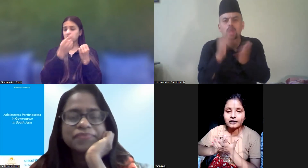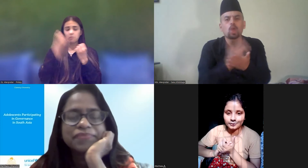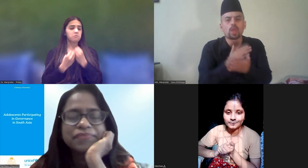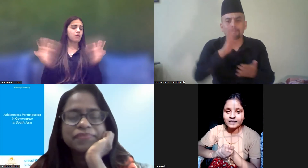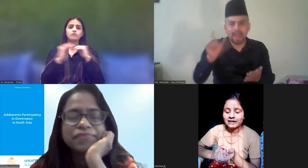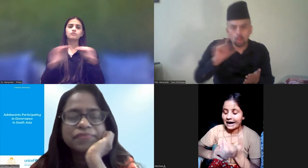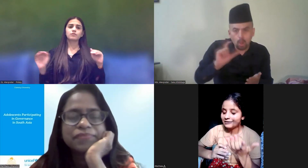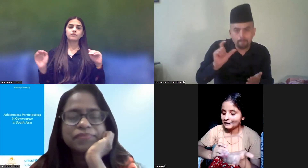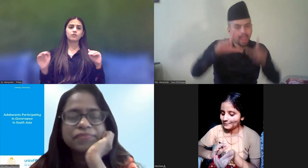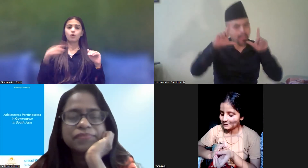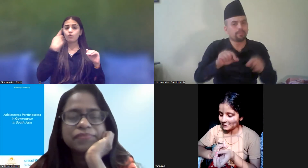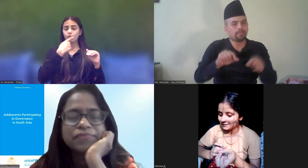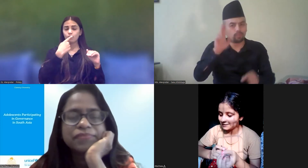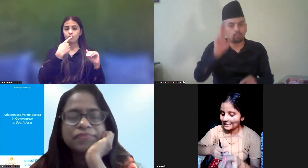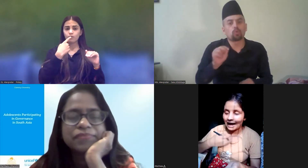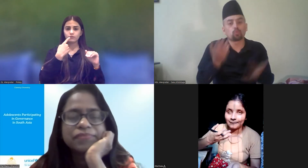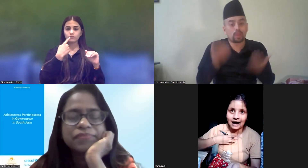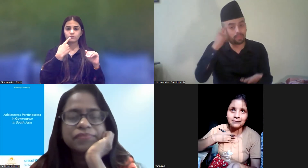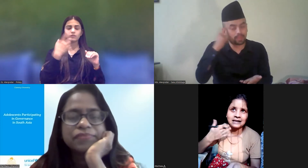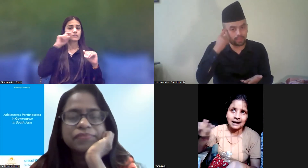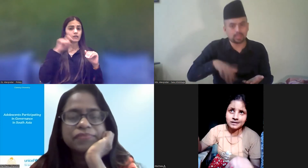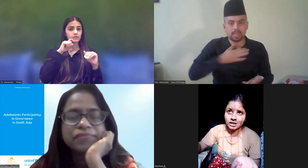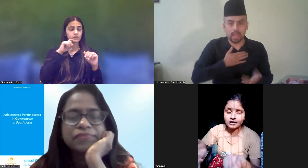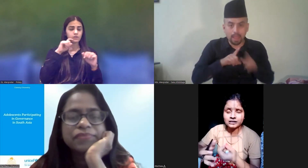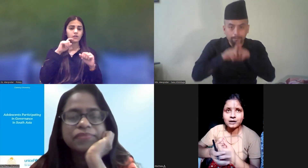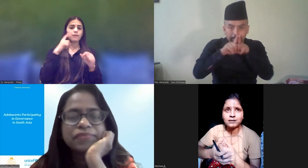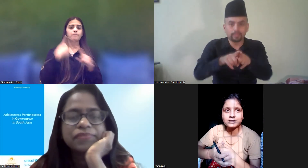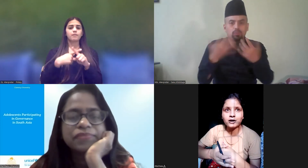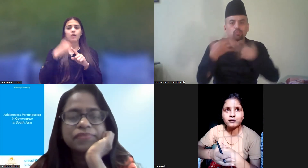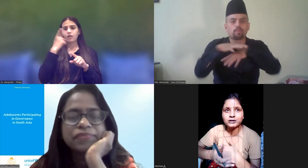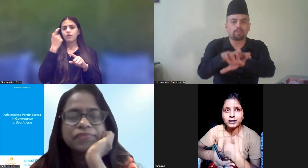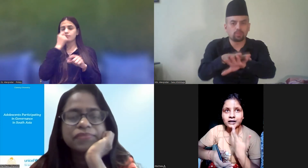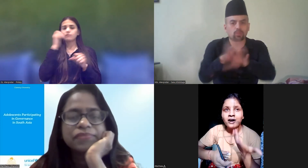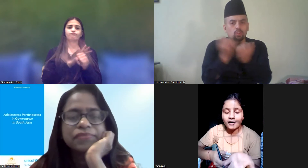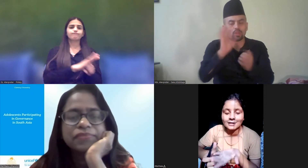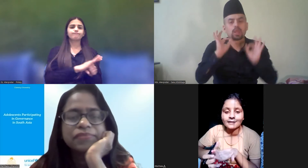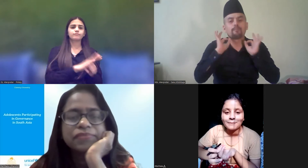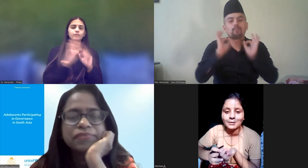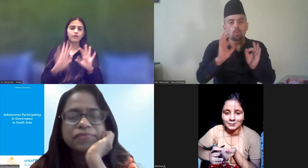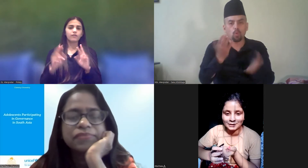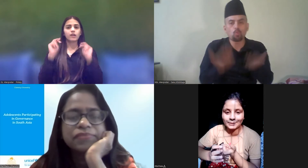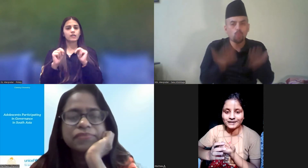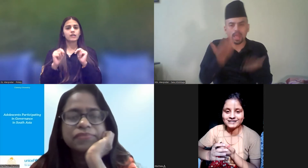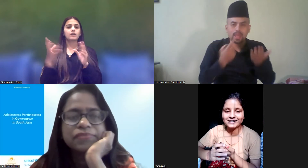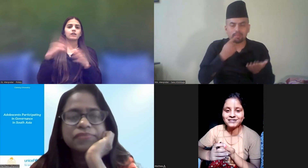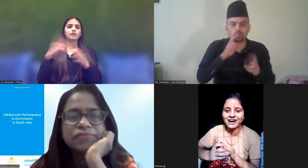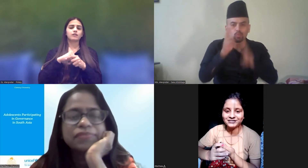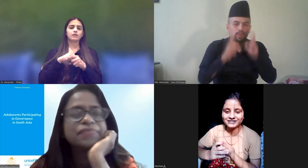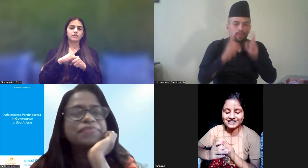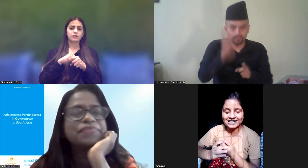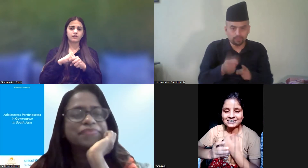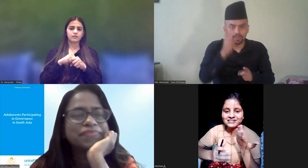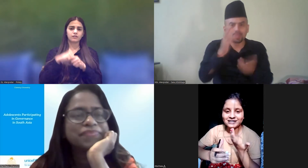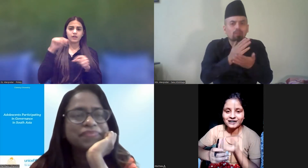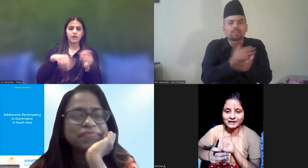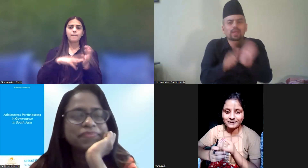बाल क्लबहरू आवश्यक पर्छ अनि हामीसँगै समावेश गराउन सके अझ राम्रो हुन्थ्यो भन्ने चाहिँ कुरा हो